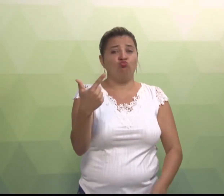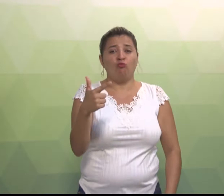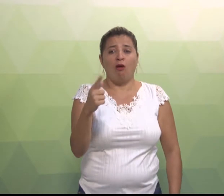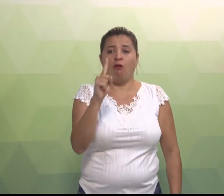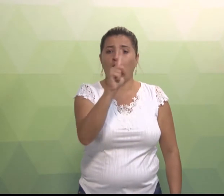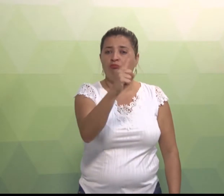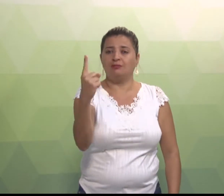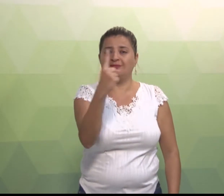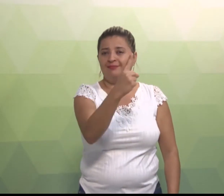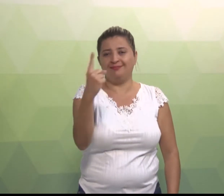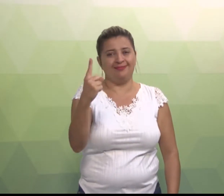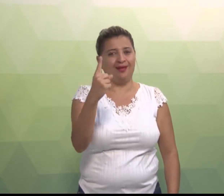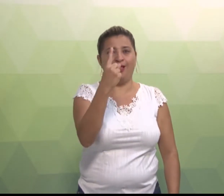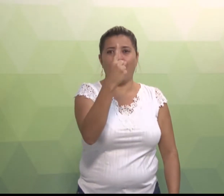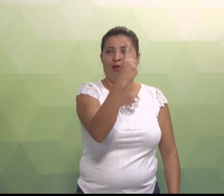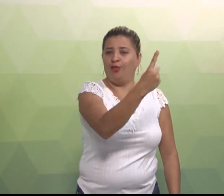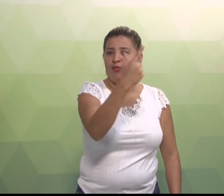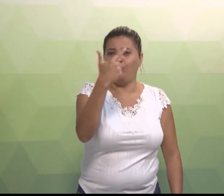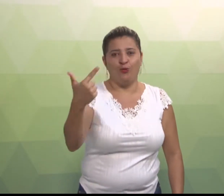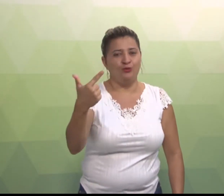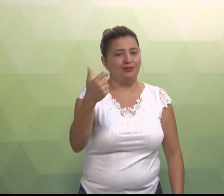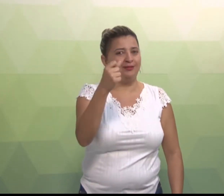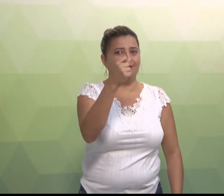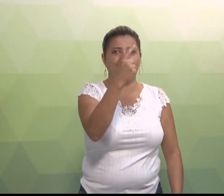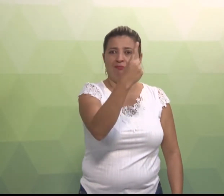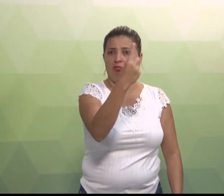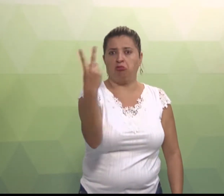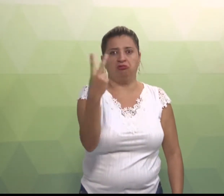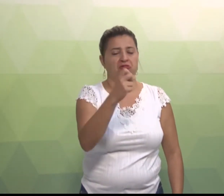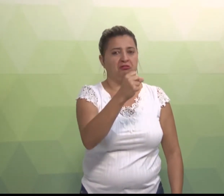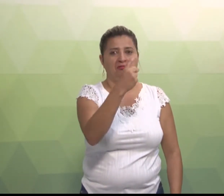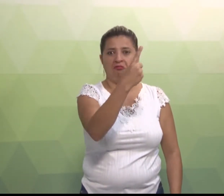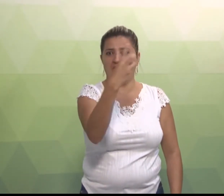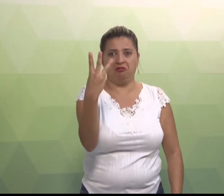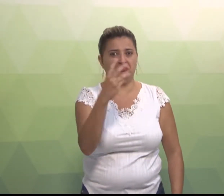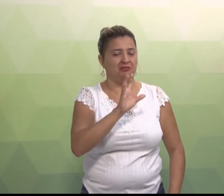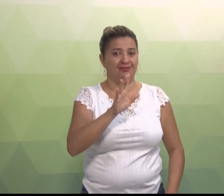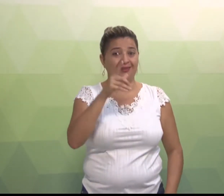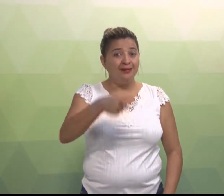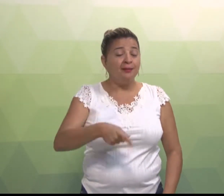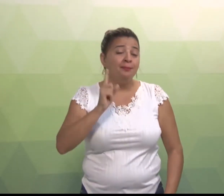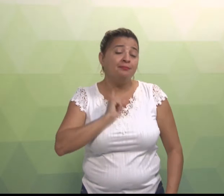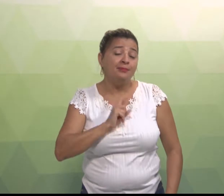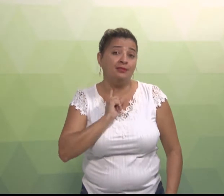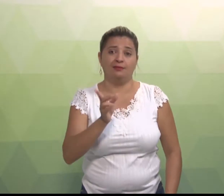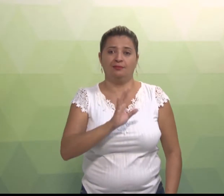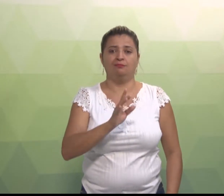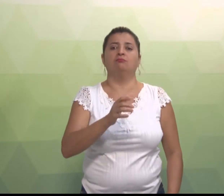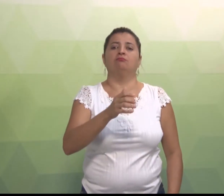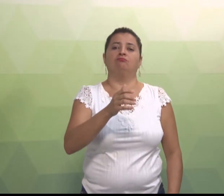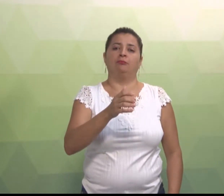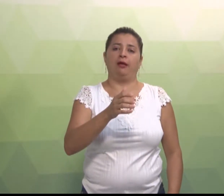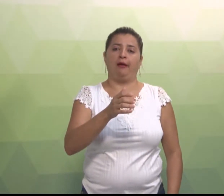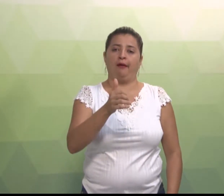eu não posso utilizar dessa forma, ok? 11, 12, 13, assim não. Né? A gente utiliza mais